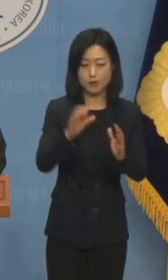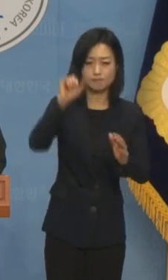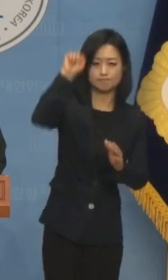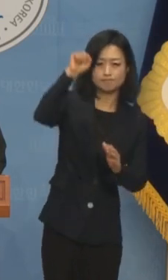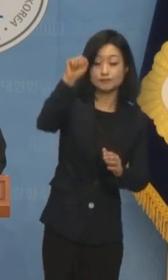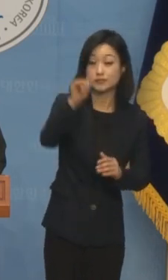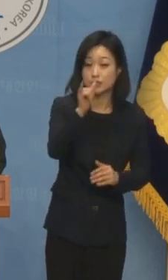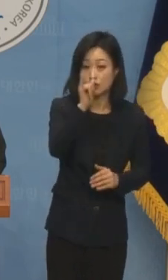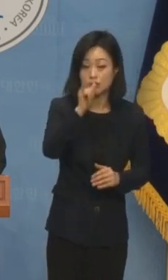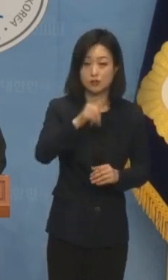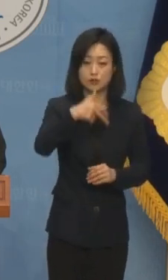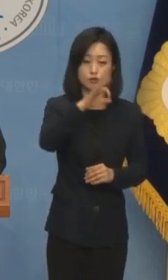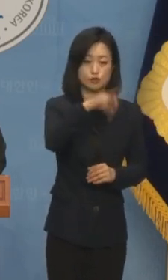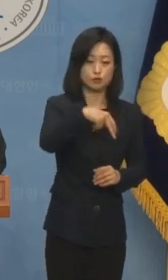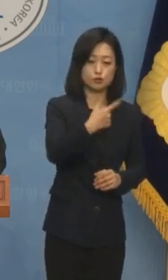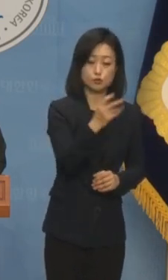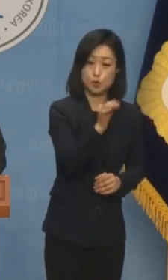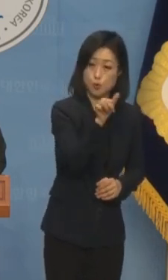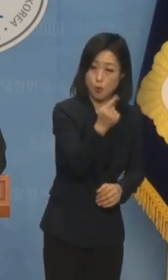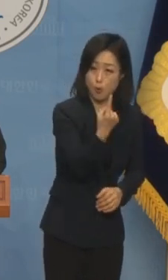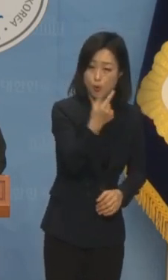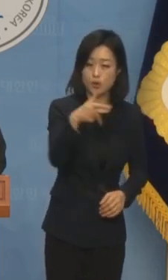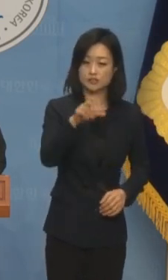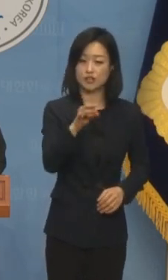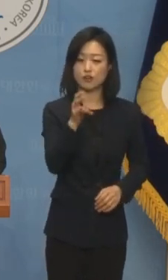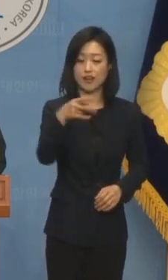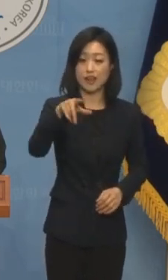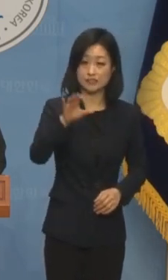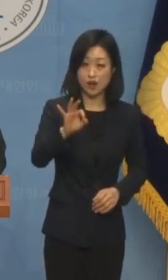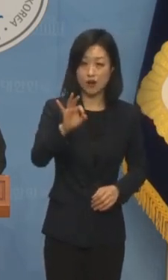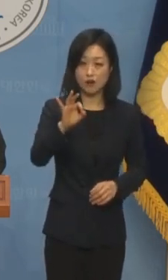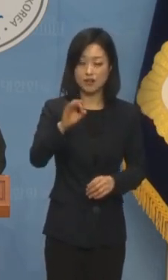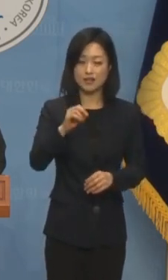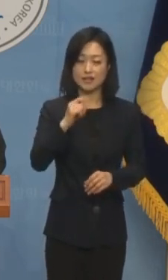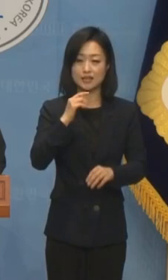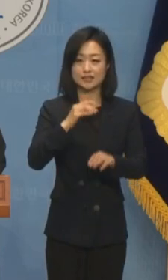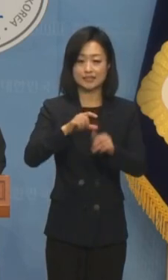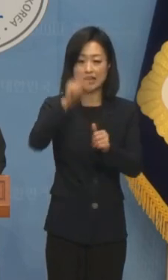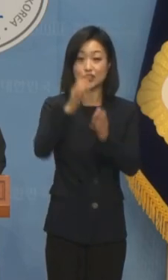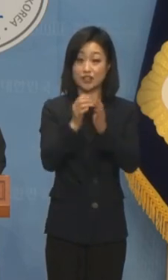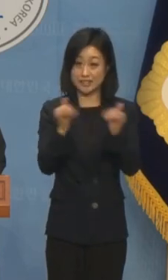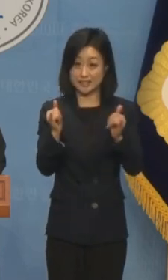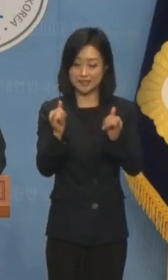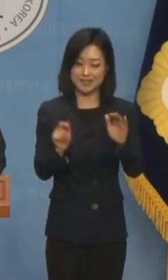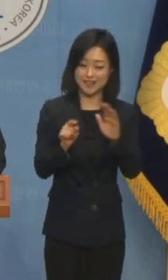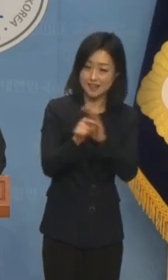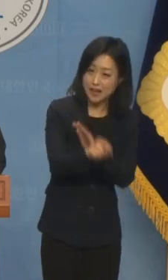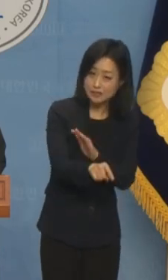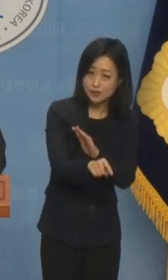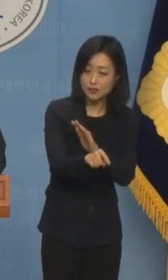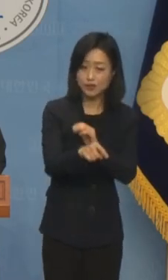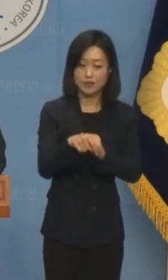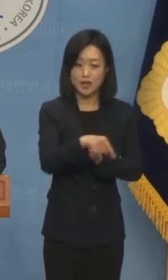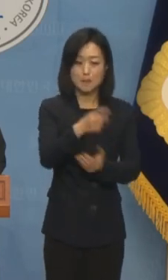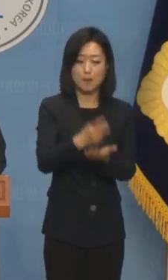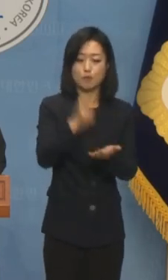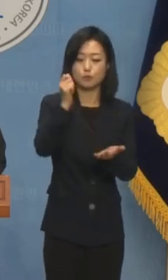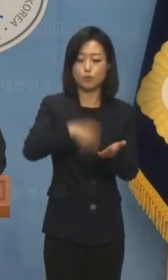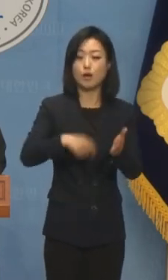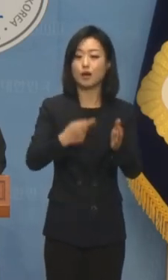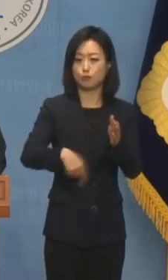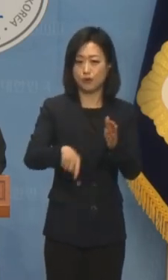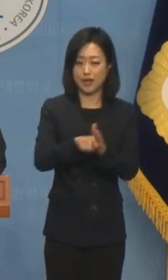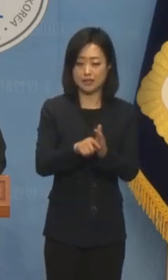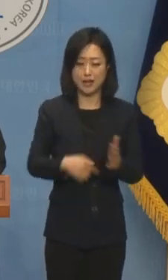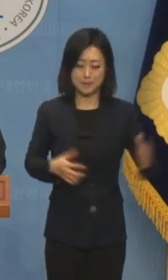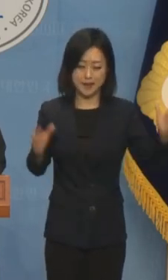진보당 윤종호, 정혜경 당선인이 며칠 전 농성장을 찾아 민주유공자법이 통과될 수 있도록